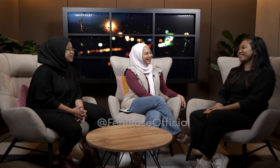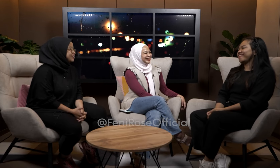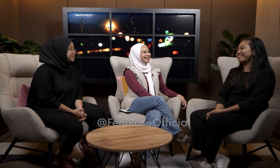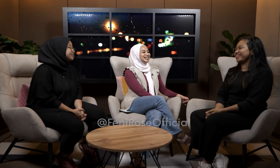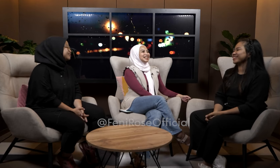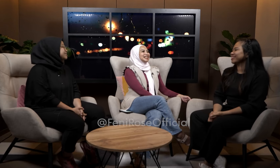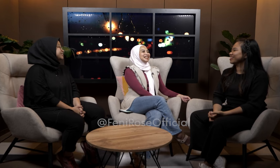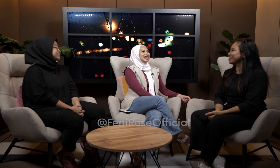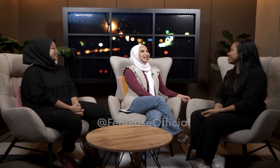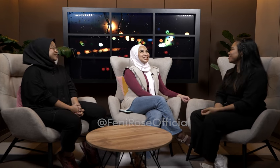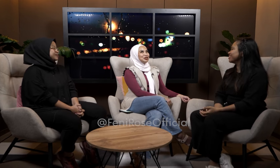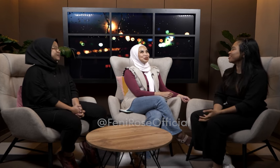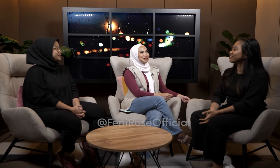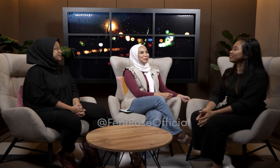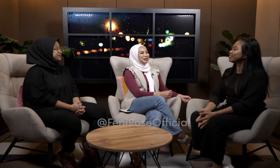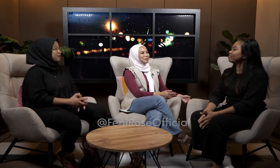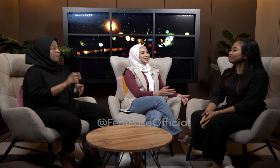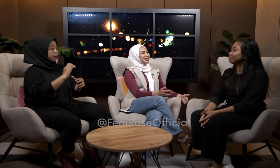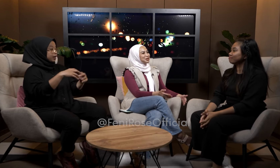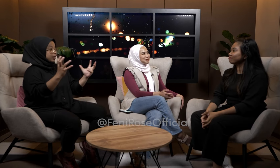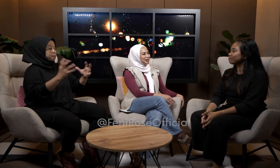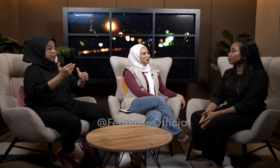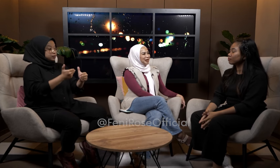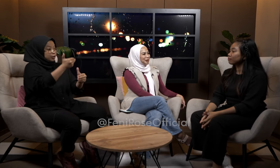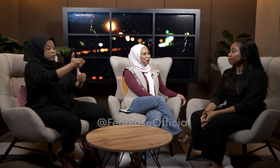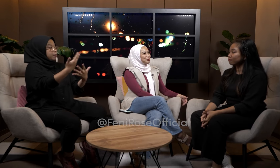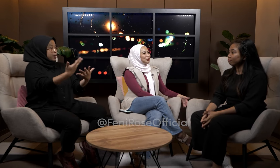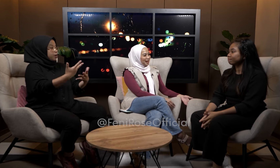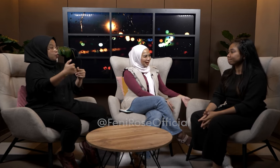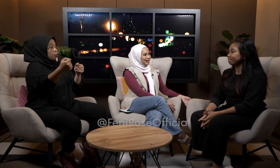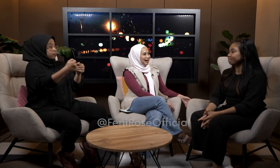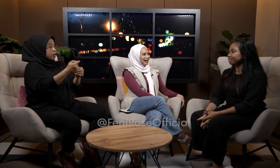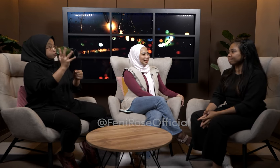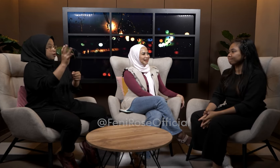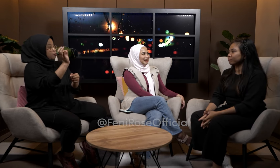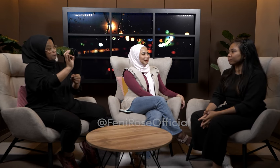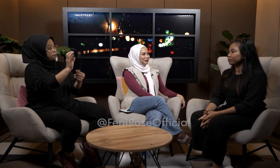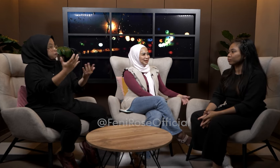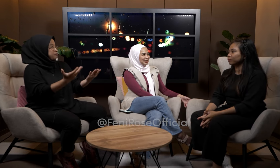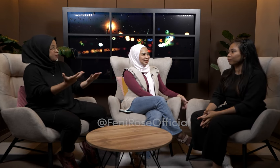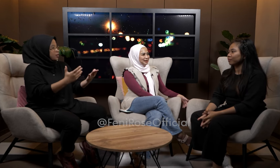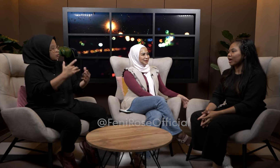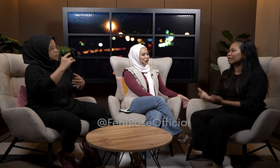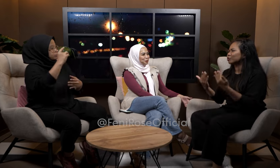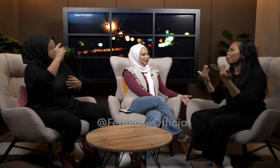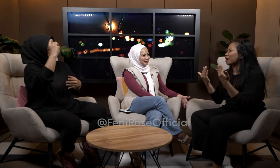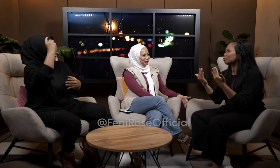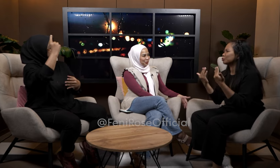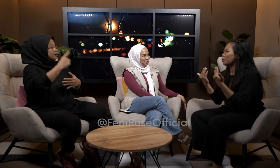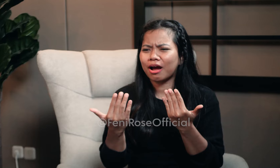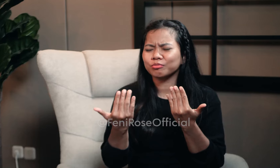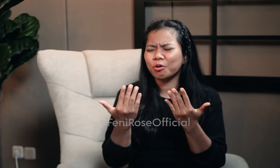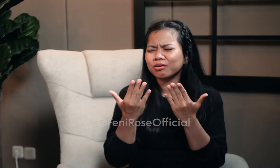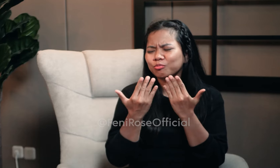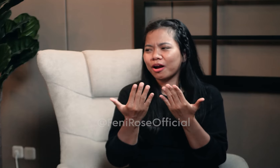gitu nah ini untuk debat-debat selanjutnya sudah ada yang menghubungi lagi enggak akan ada wacana juru bahasa israt tuli juga semoga aja